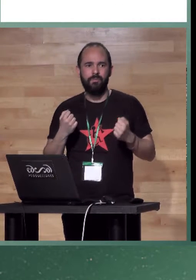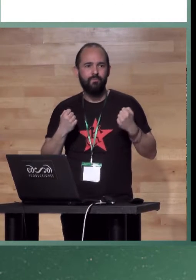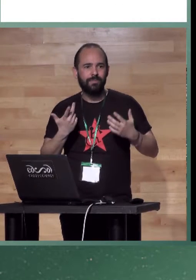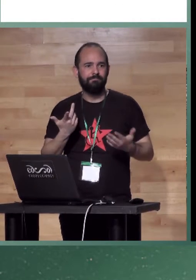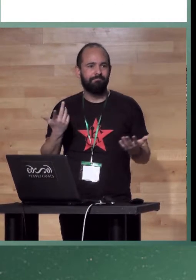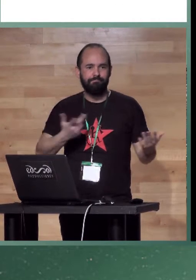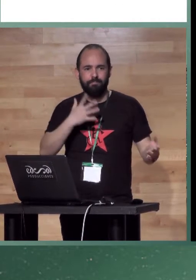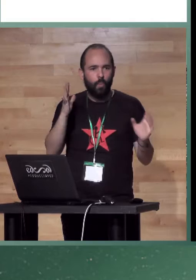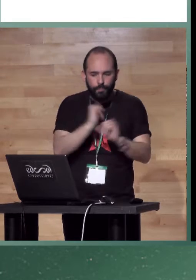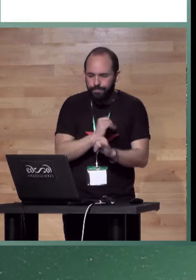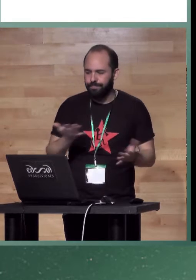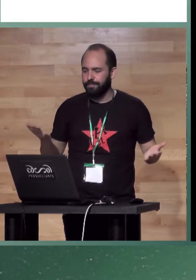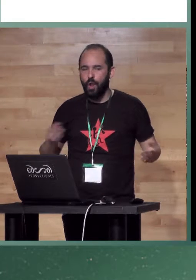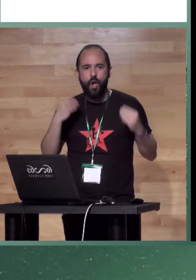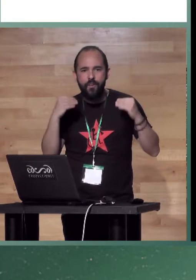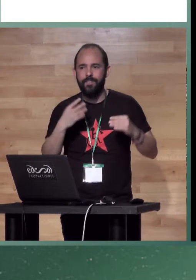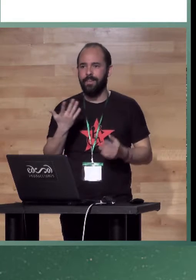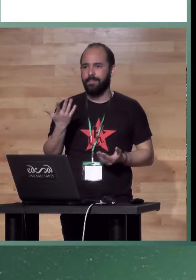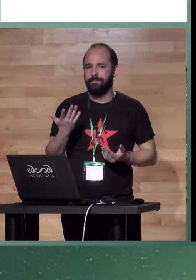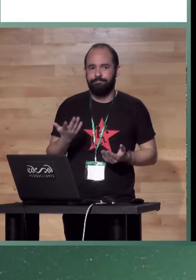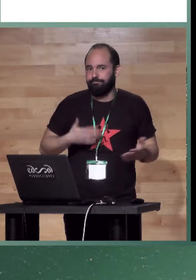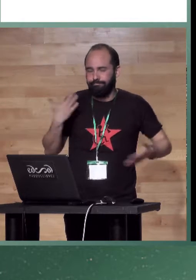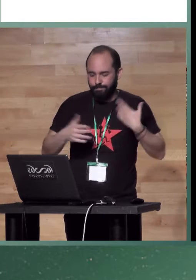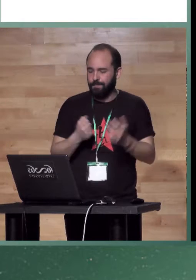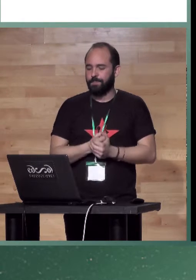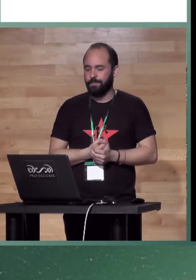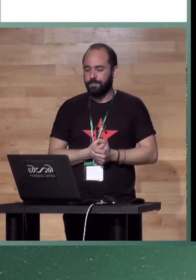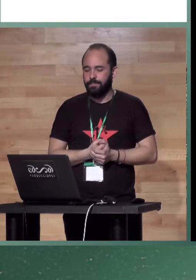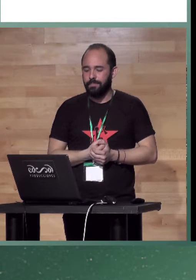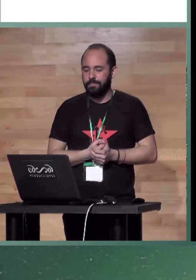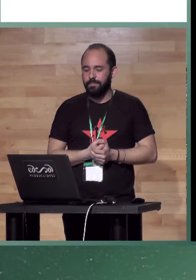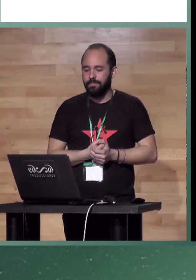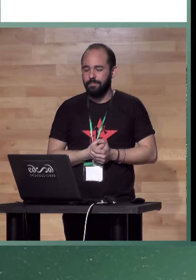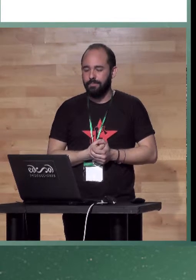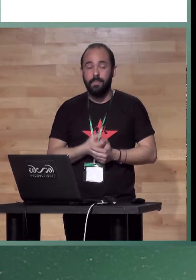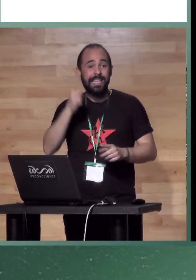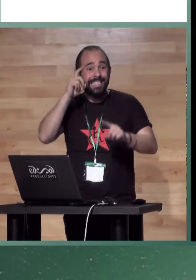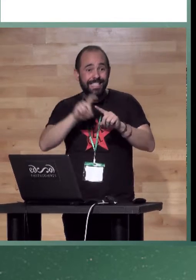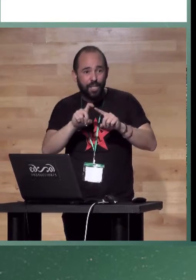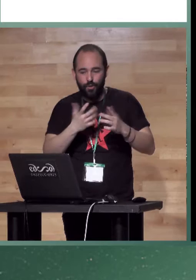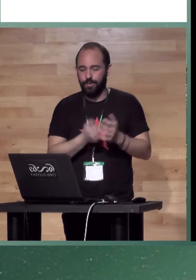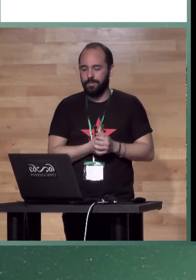guapo, feo, fuerte, delgado, joven, en fin.